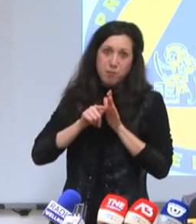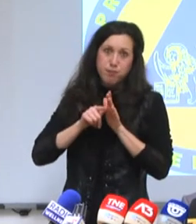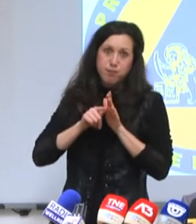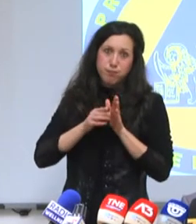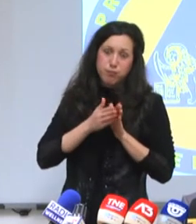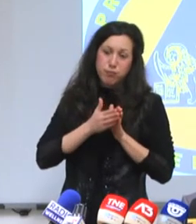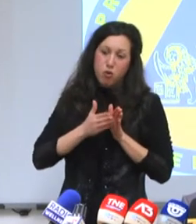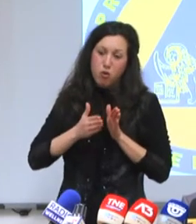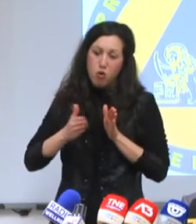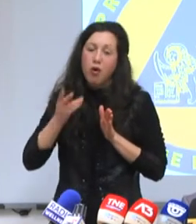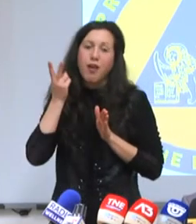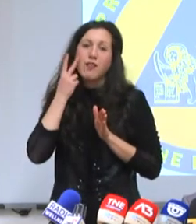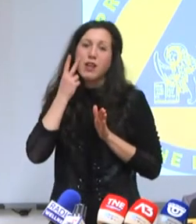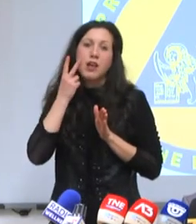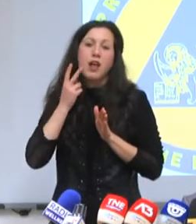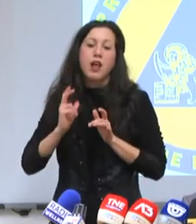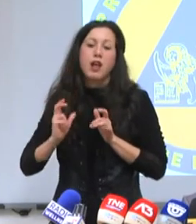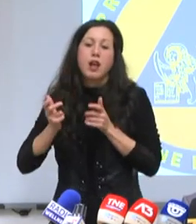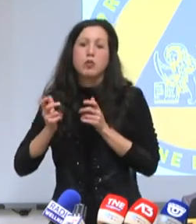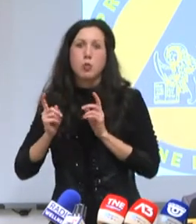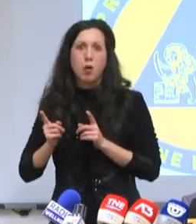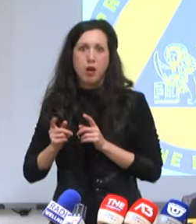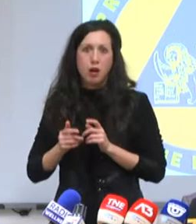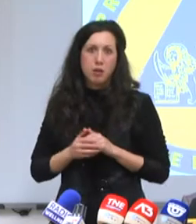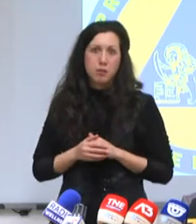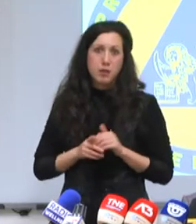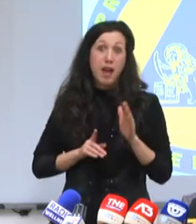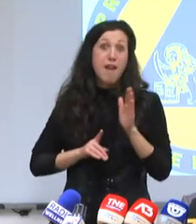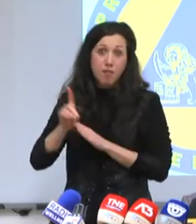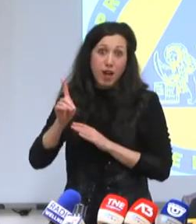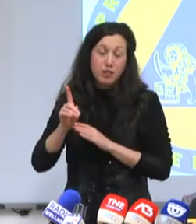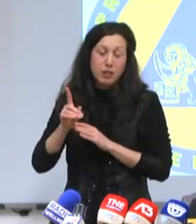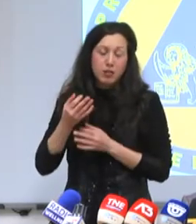l'impatto di questi effetti ma che comunque sono effetti attesi